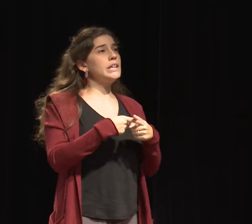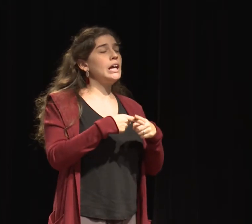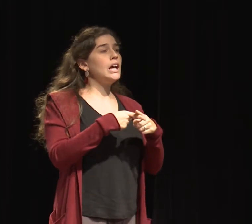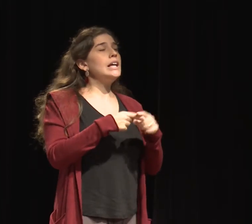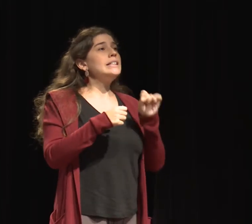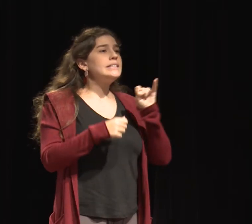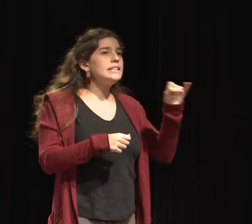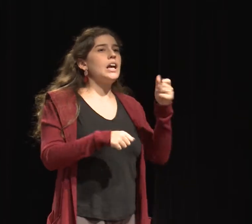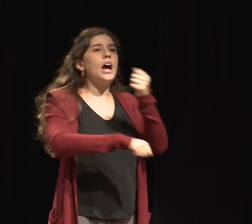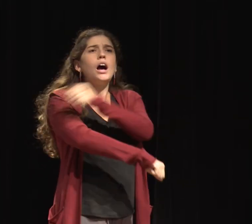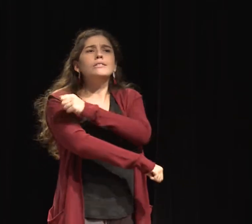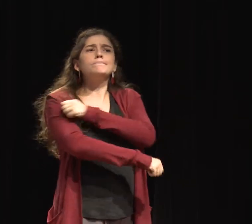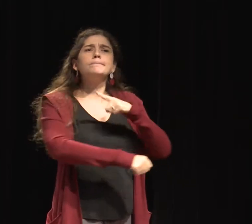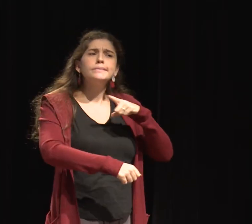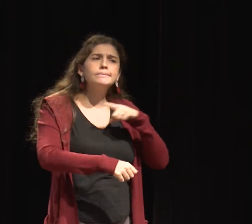terem acesso a isso.